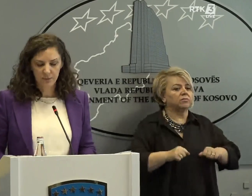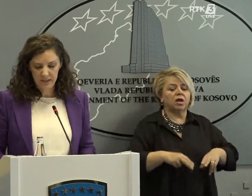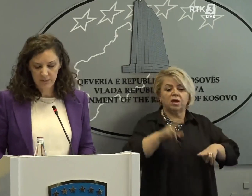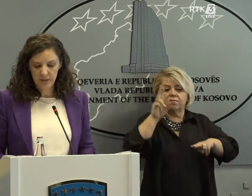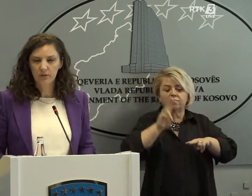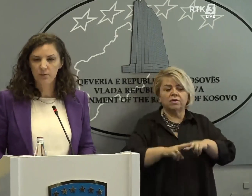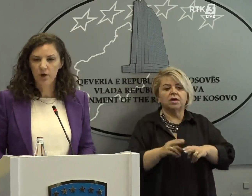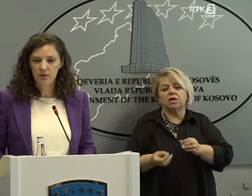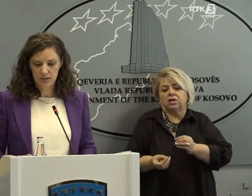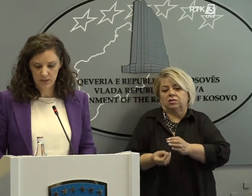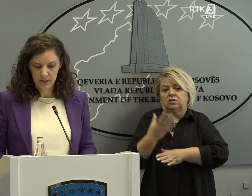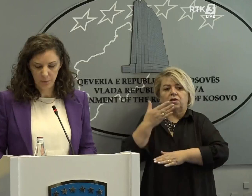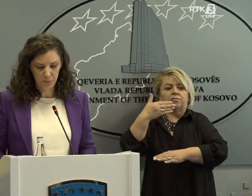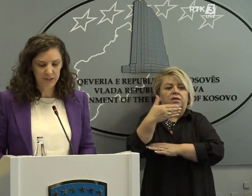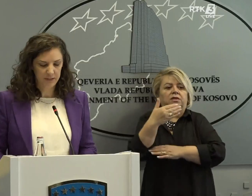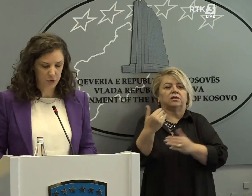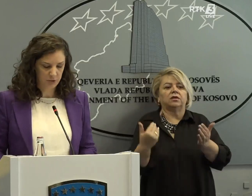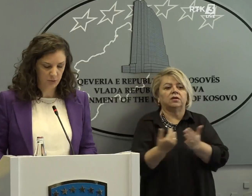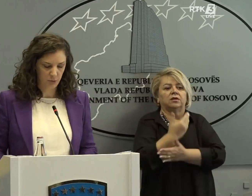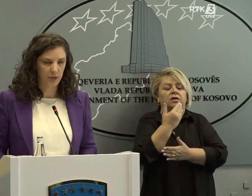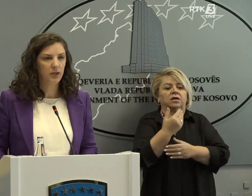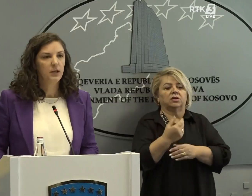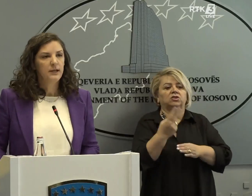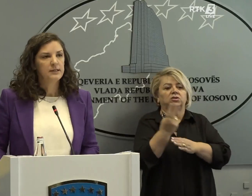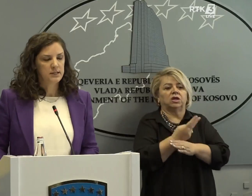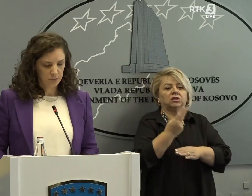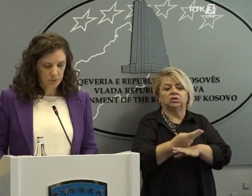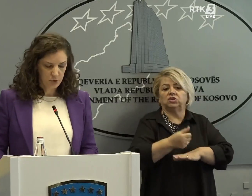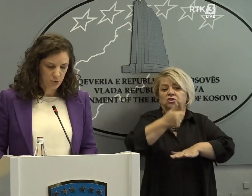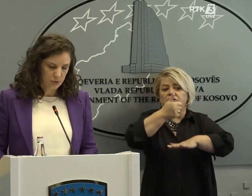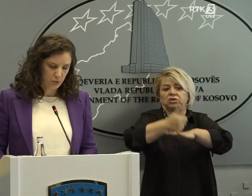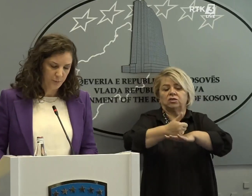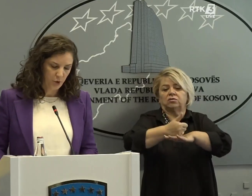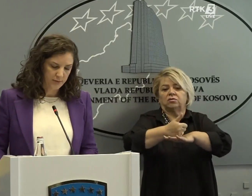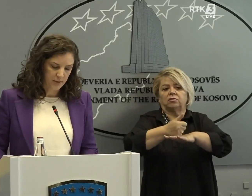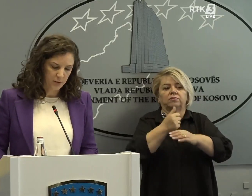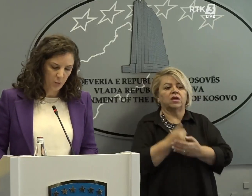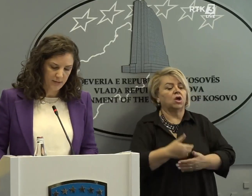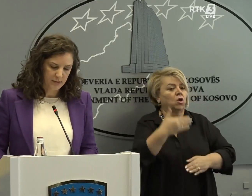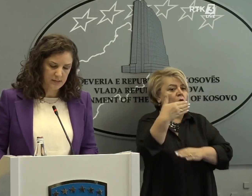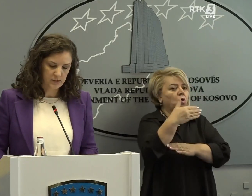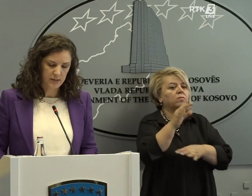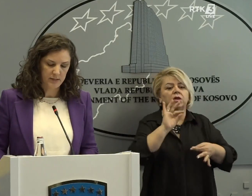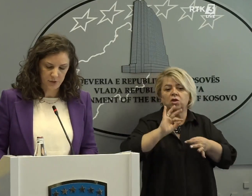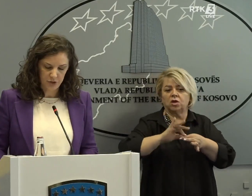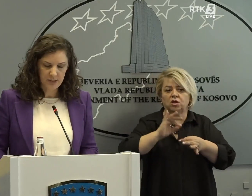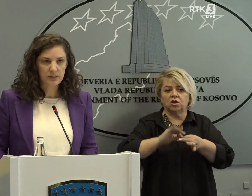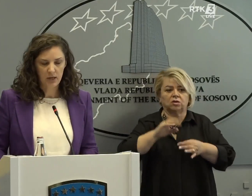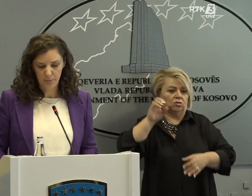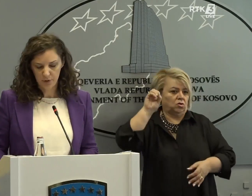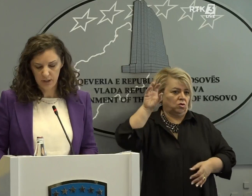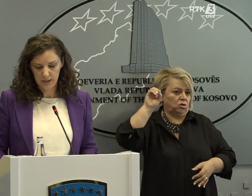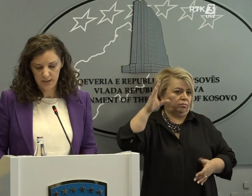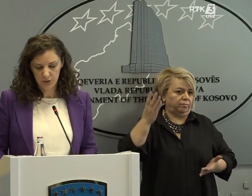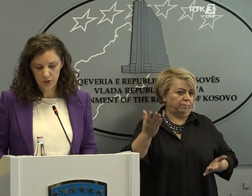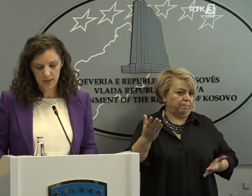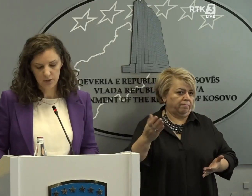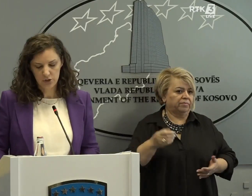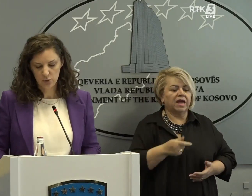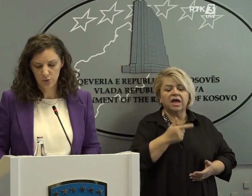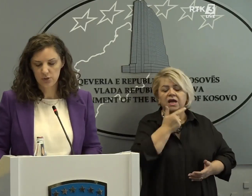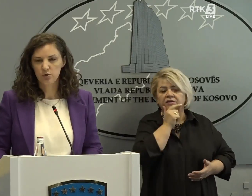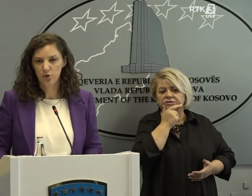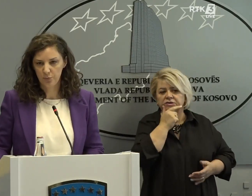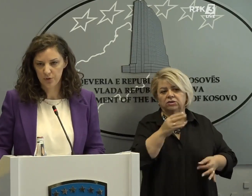miratuam themelimin e ndërmarrjes së re publike qendrore, e cila do të quhet Korporata e Ruajtjes së Energjisë apo në anglisht